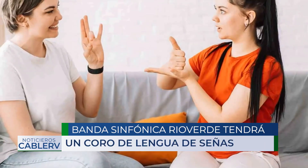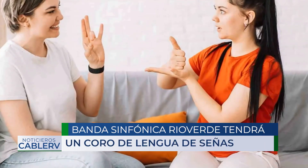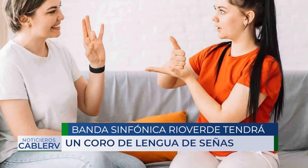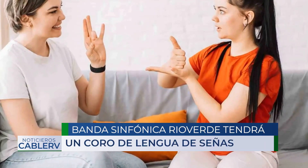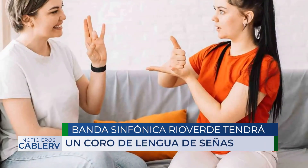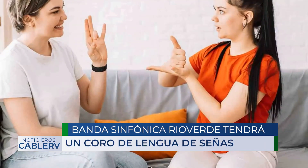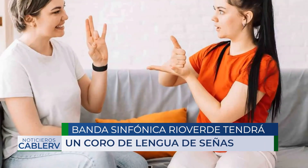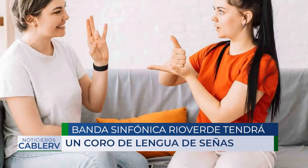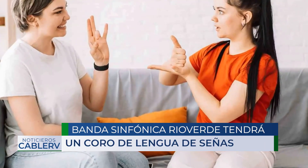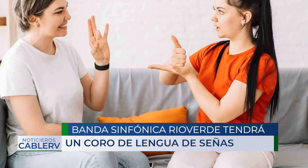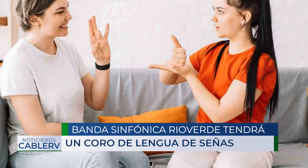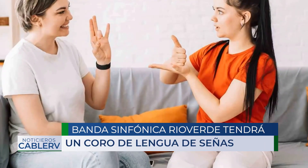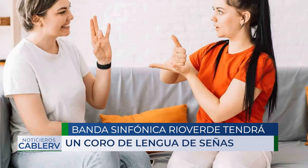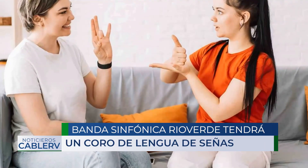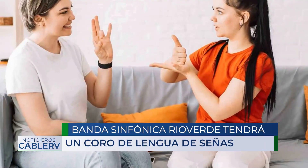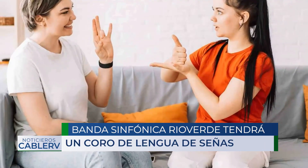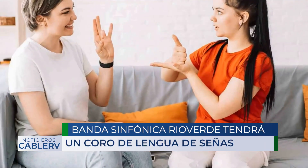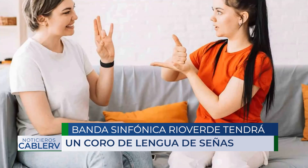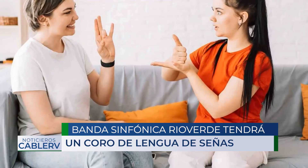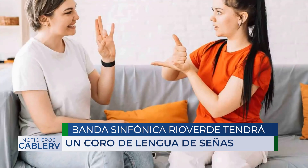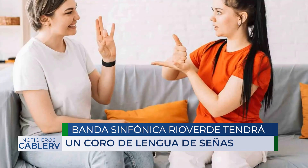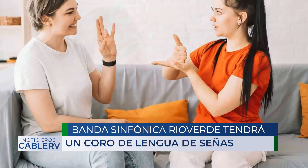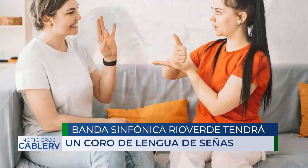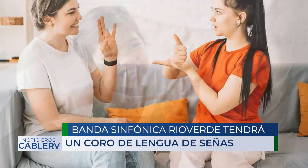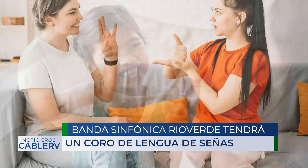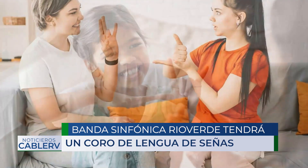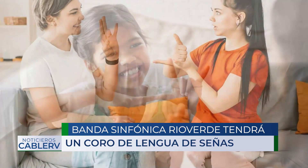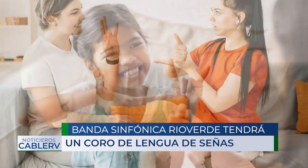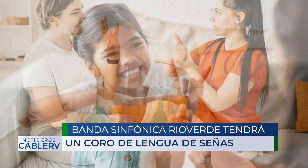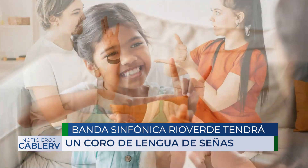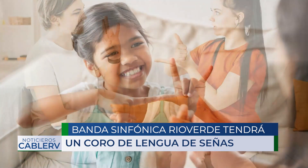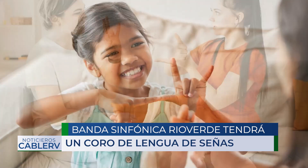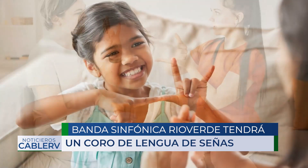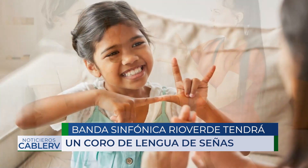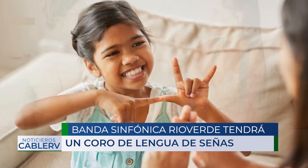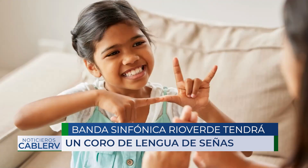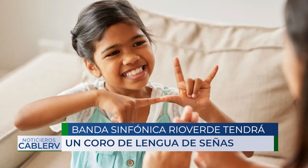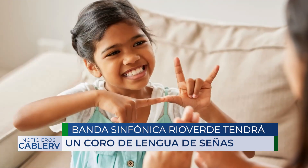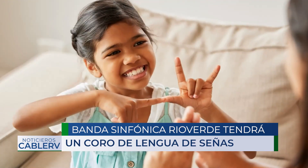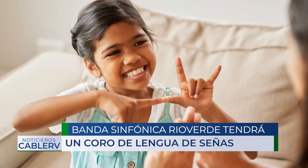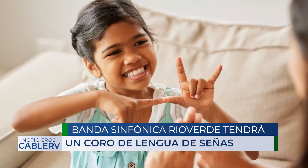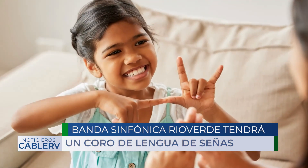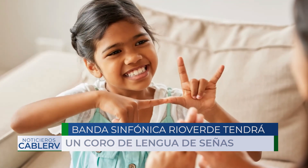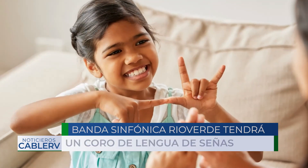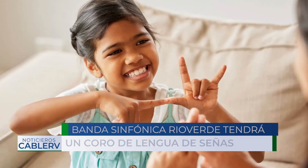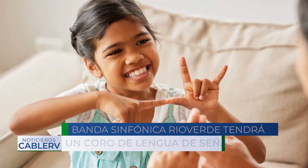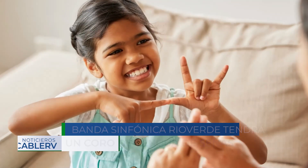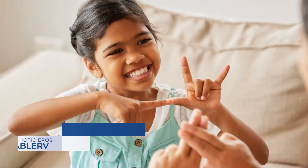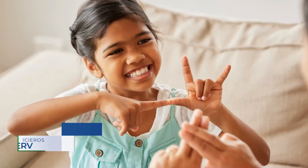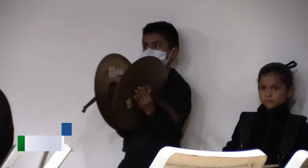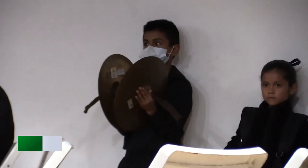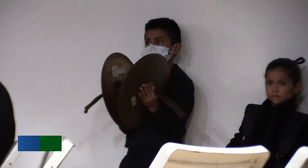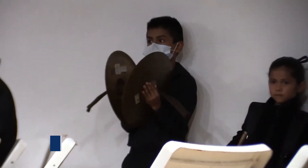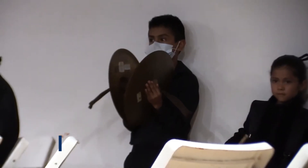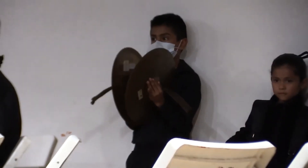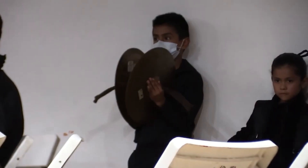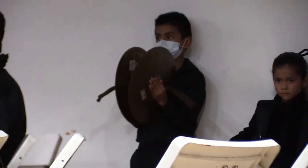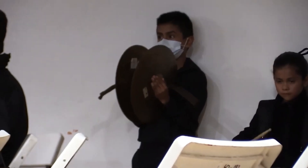aprender a comunicarse en lenguaje de señas, la banda sinfónica Río Verde 400, a cargo de la maestra Alicia López Méndez, informó que